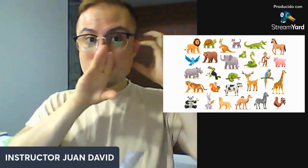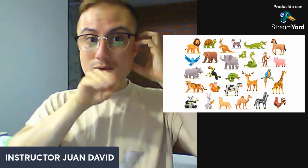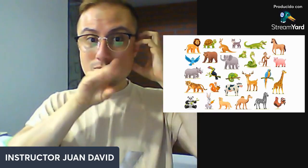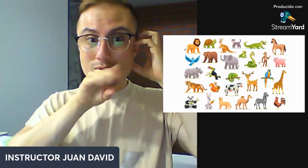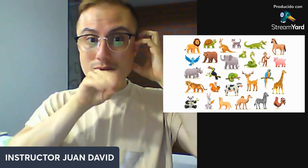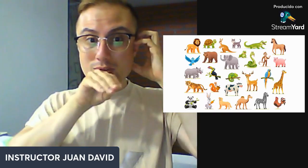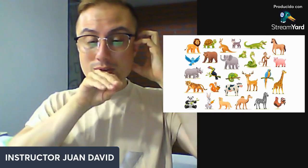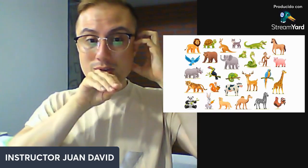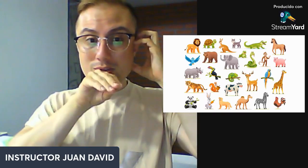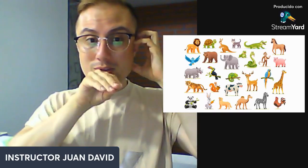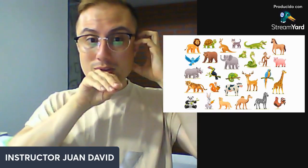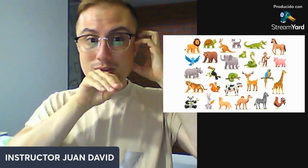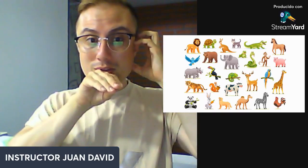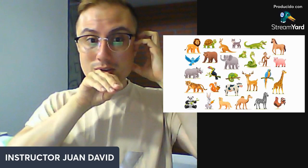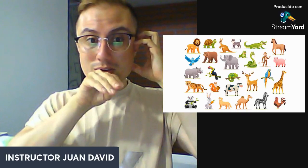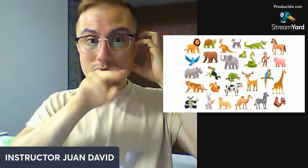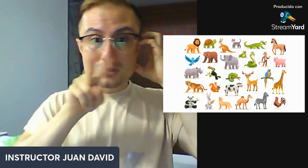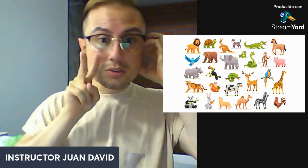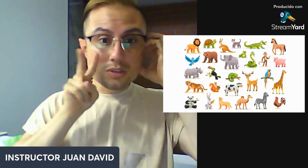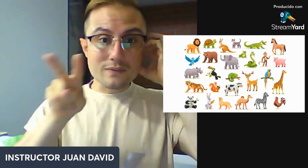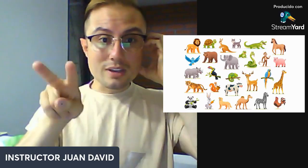Yo creo que sí, es el streamer.